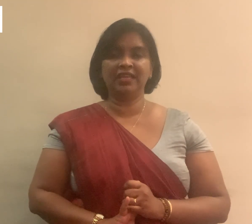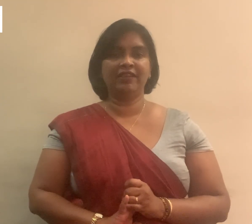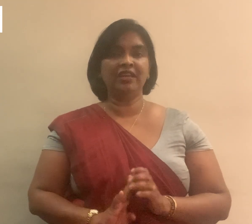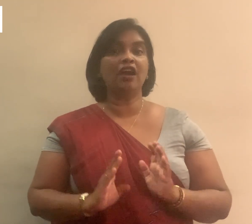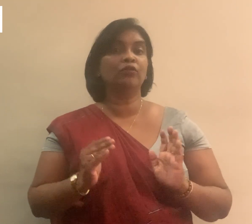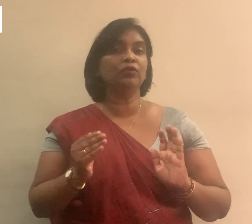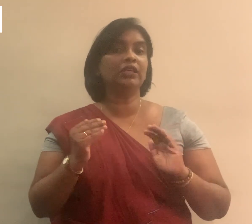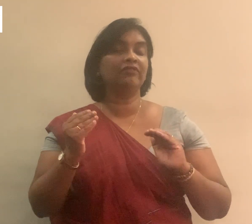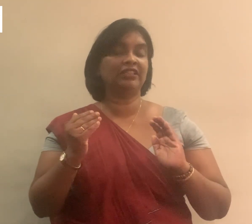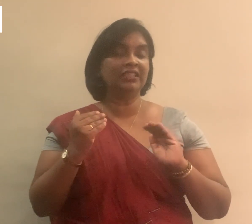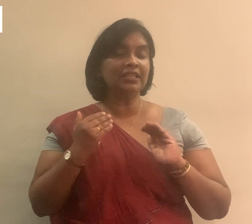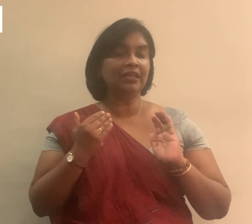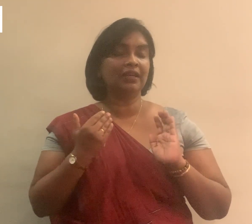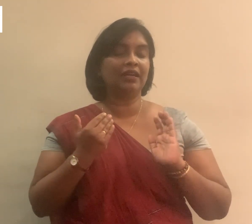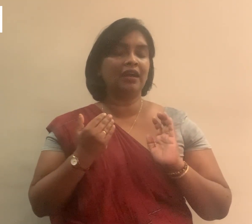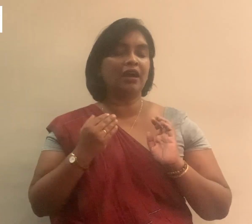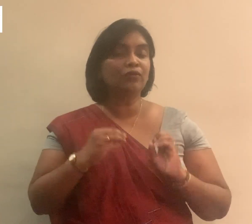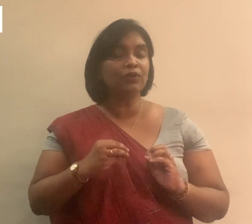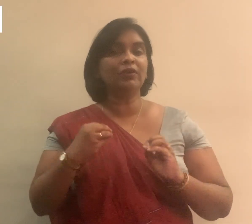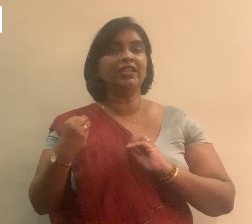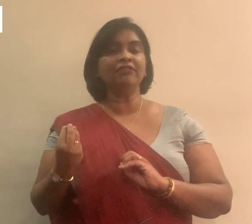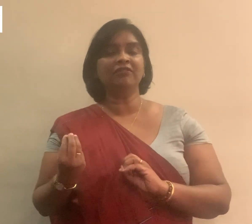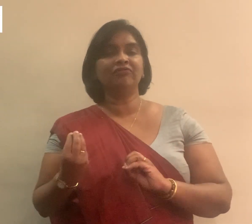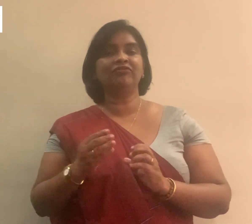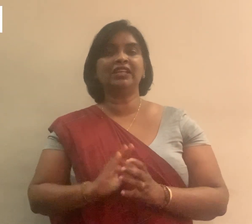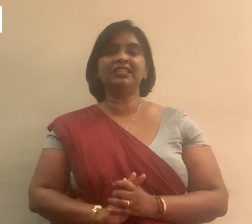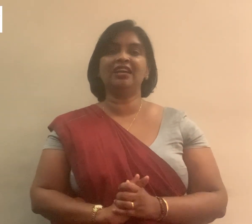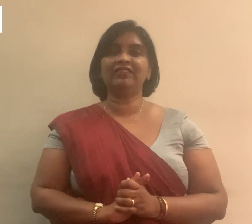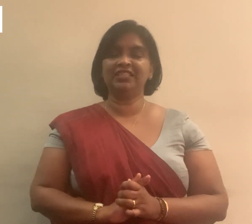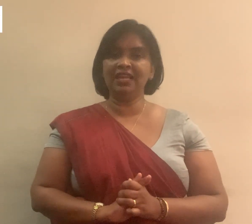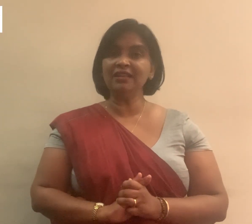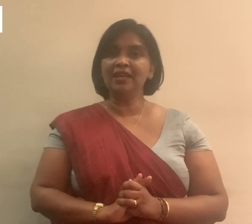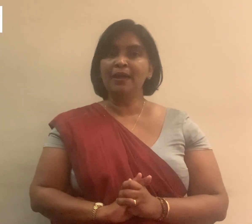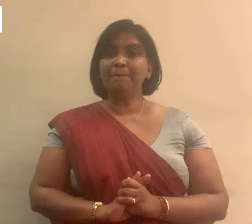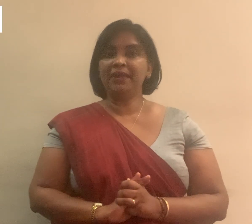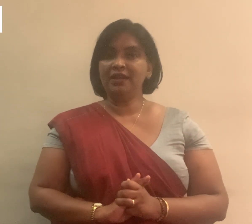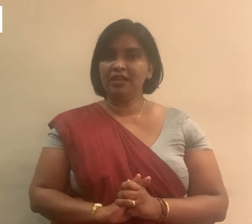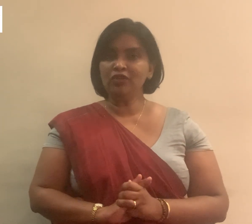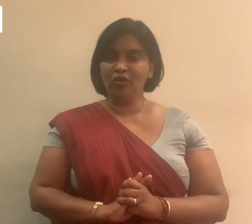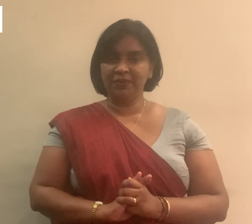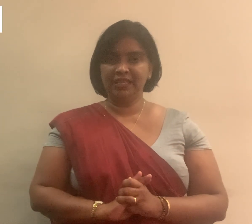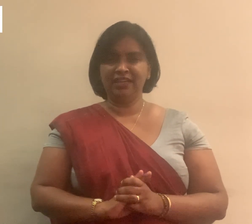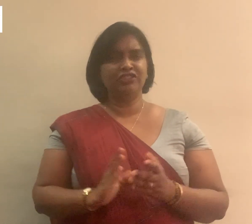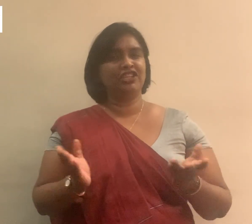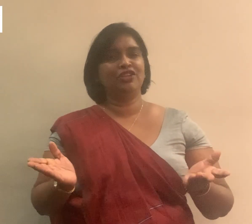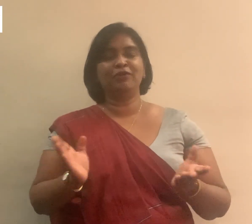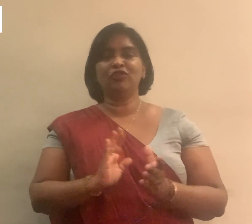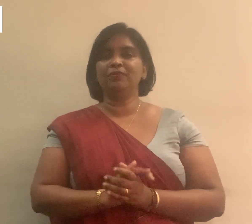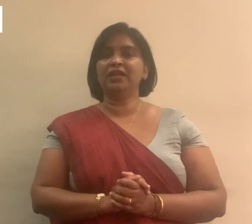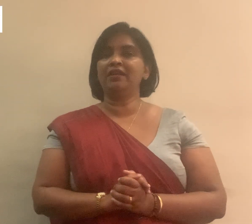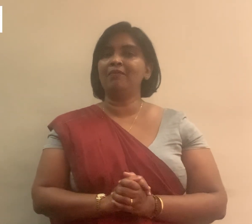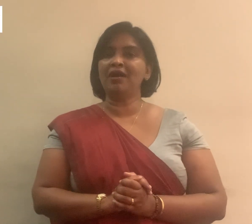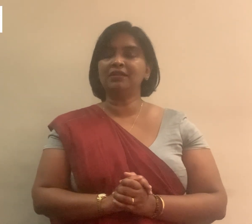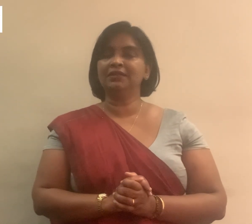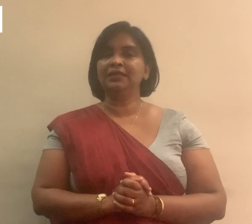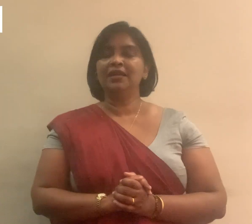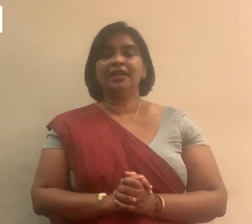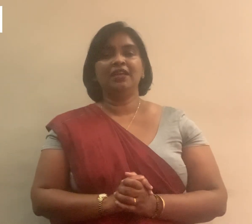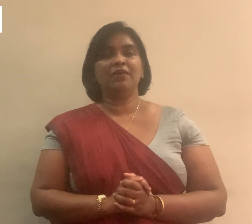කියන්නේ අකුරු වලින් සංඥා වචනයක් පෙන්වන්නේ කොහොමද කියලා. විශේෂයෙන්ම මේක නමක් එහෙම